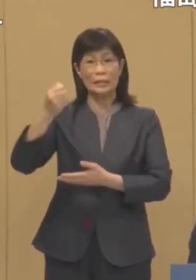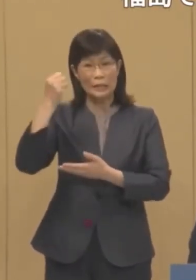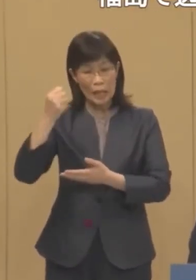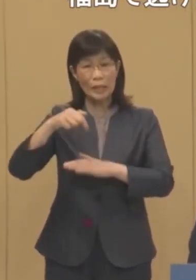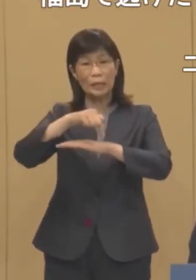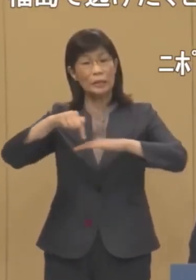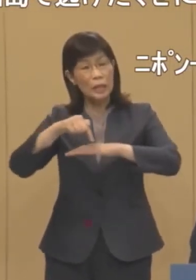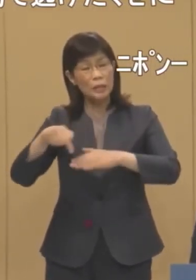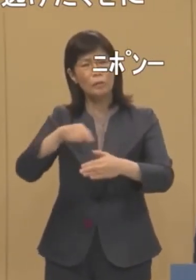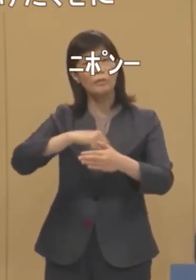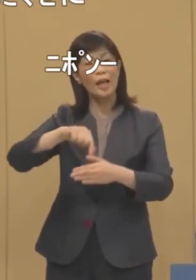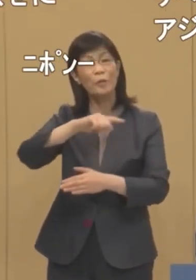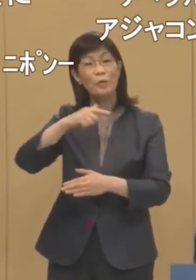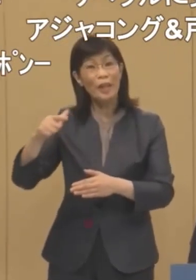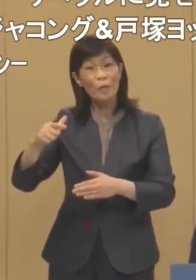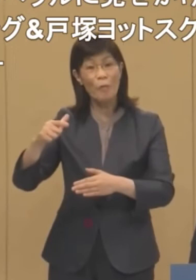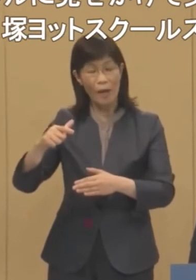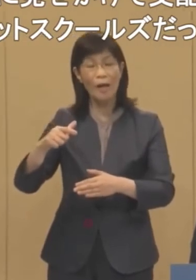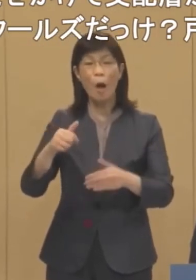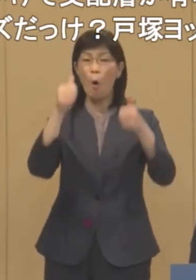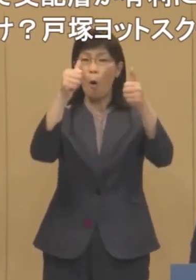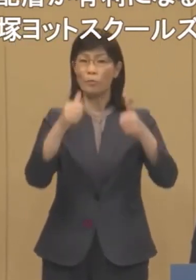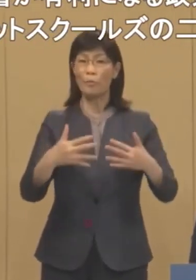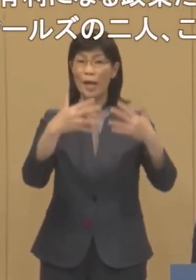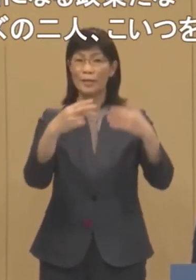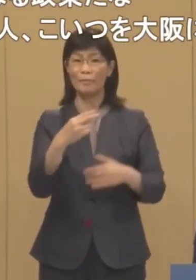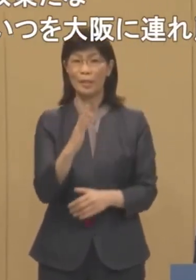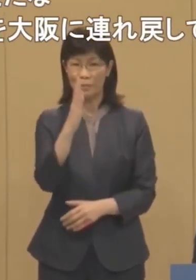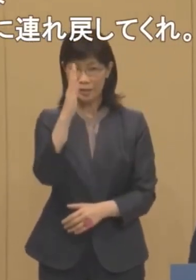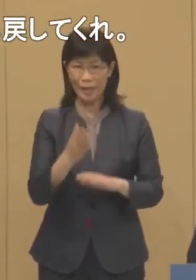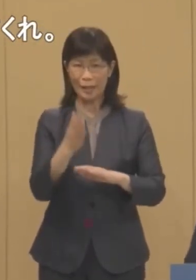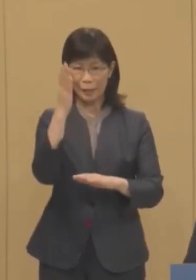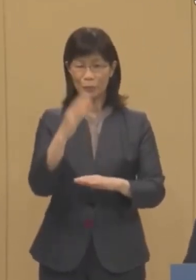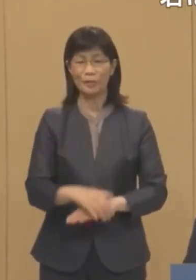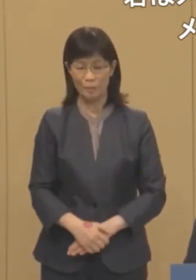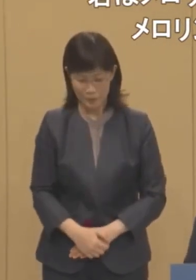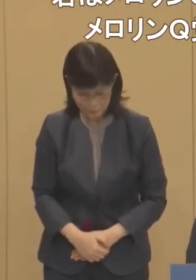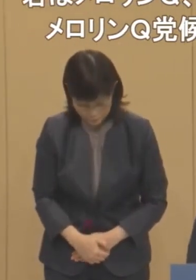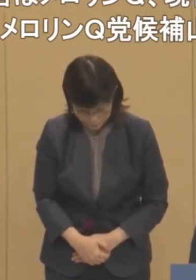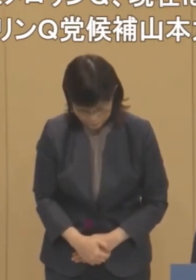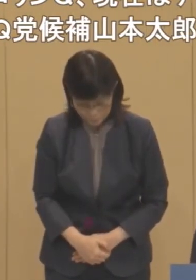その他の政策などは霊は新選組のホームページまでありがとうございました